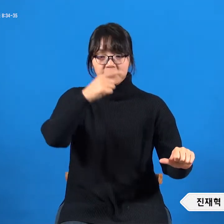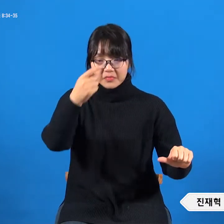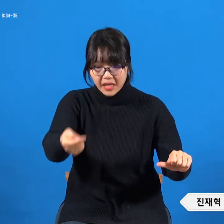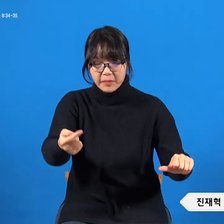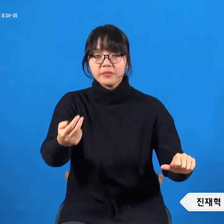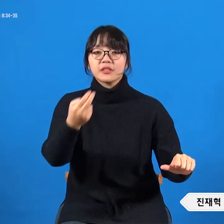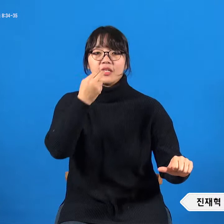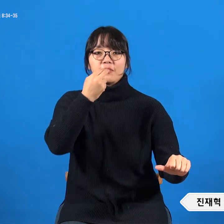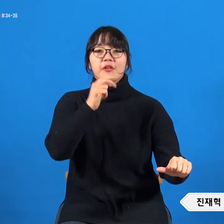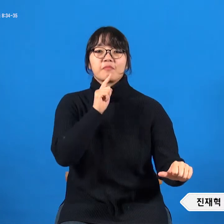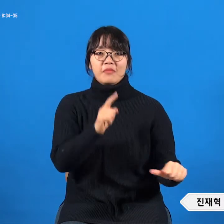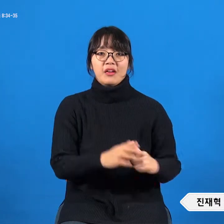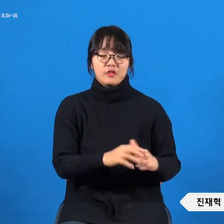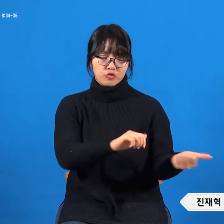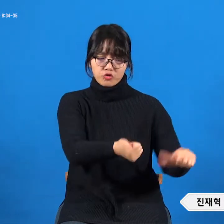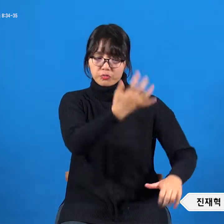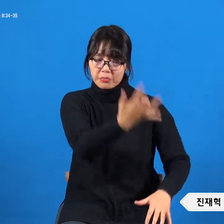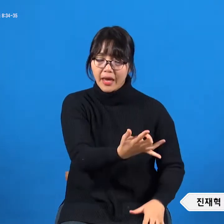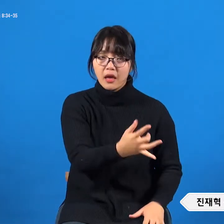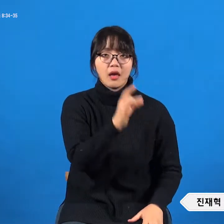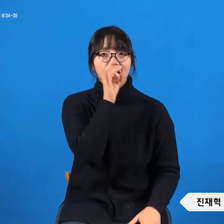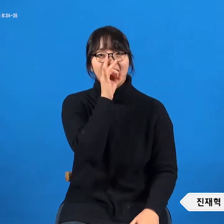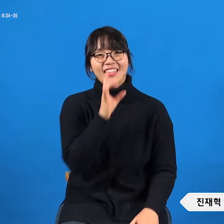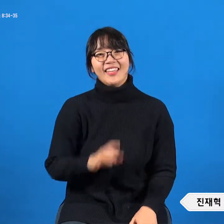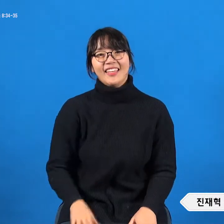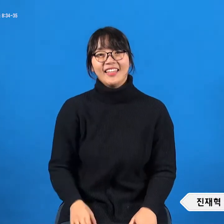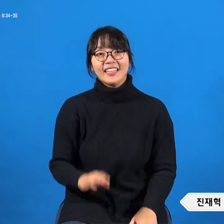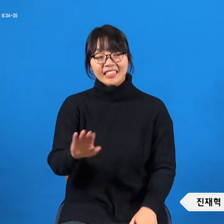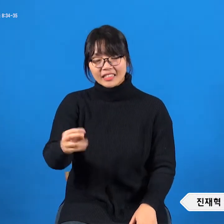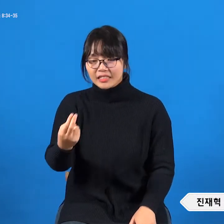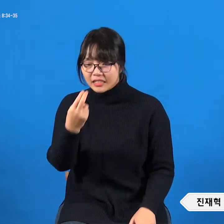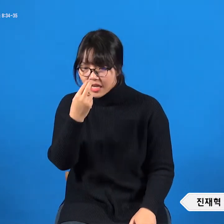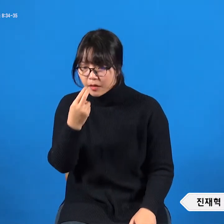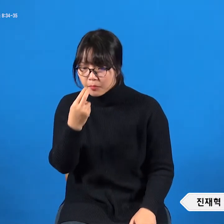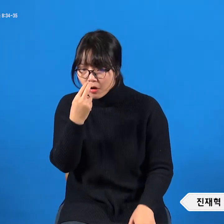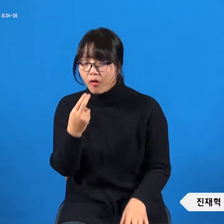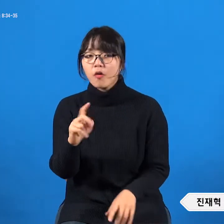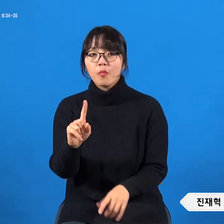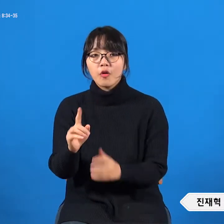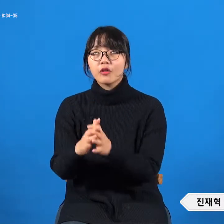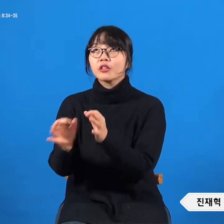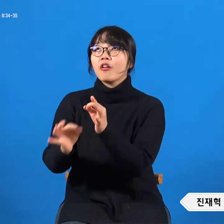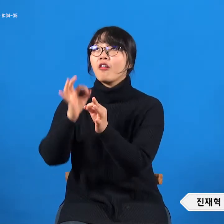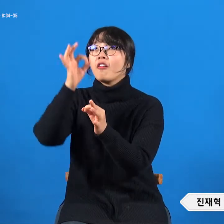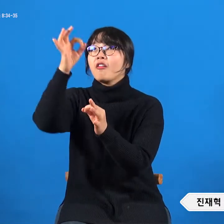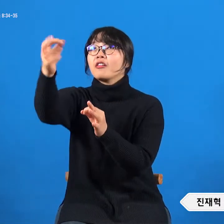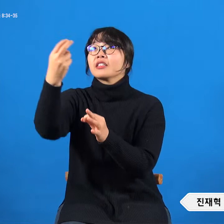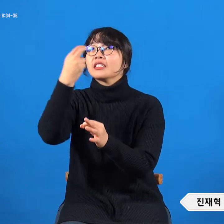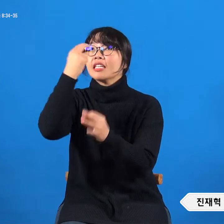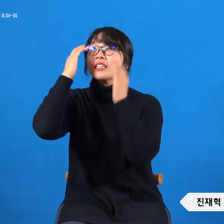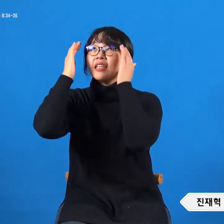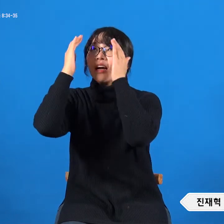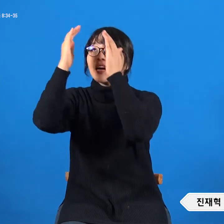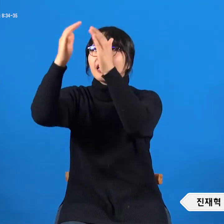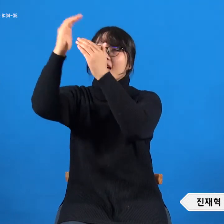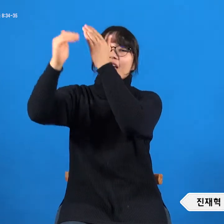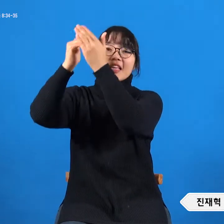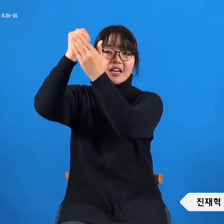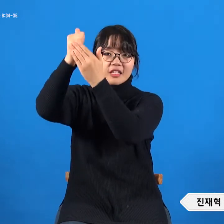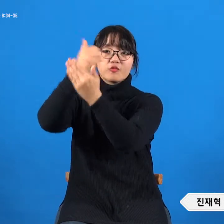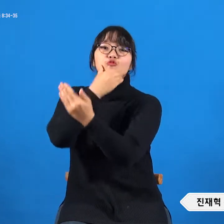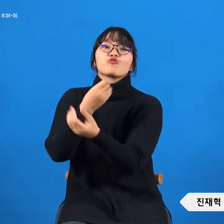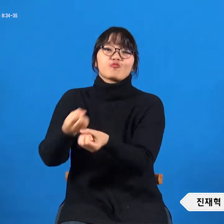얻어지는 생명이고, 그 생명은 우리로 하여금 영원한 생명을 향해 주시는 하나님의